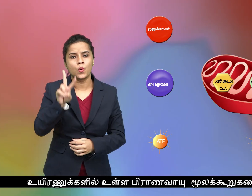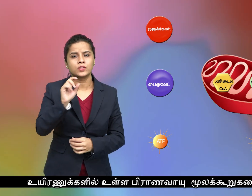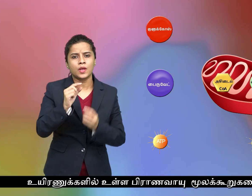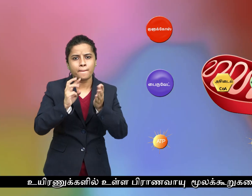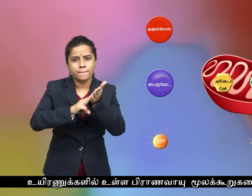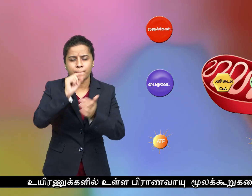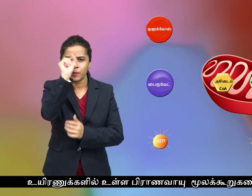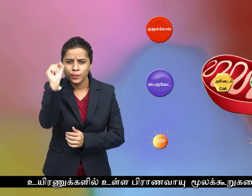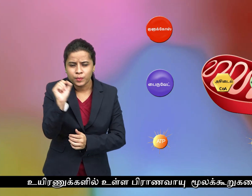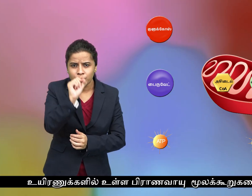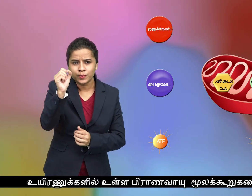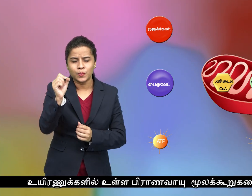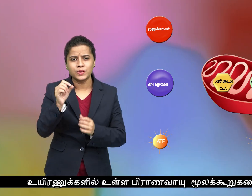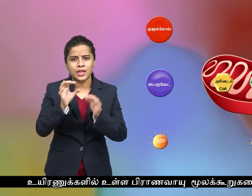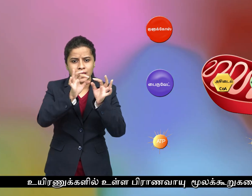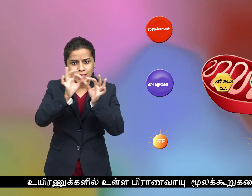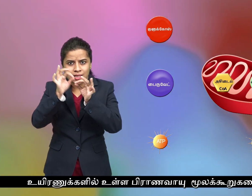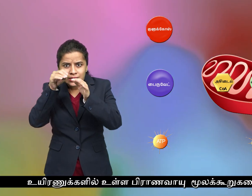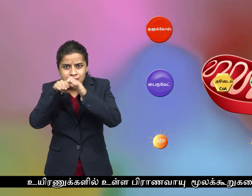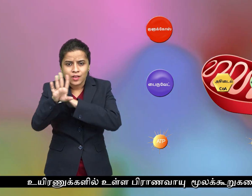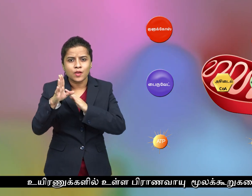உயிரணுக்களில் உள்ள பிராணவாயு மூலக்கூறுகளை வெளியிடுகிறது.